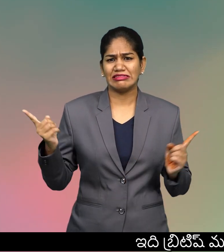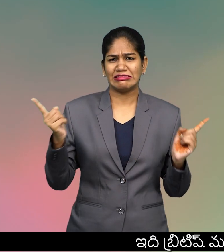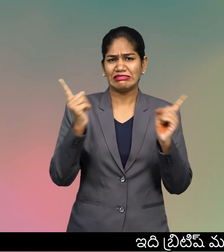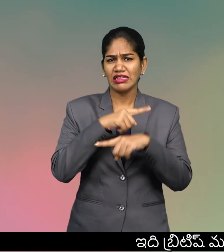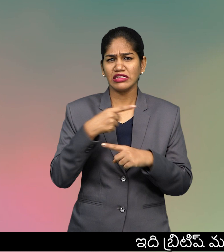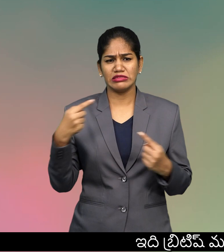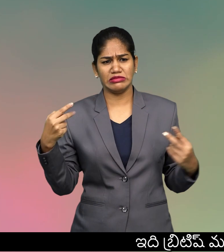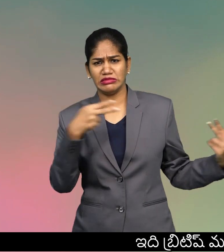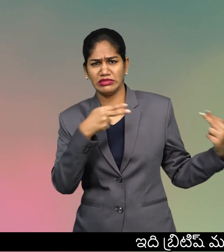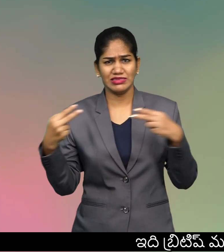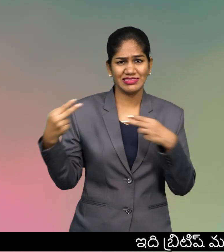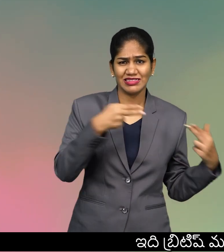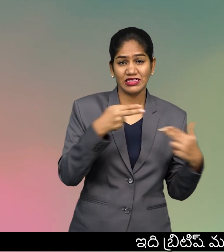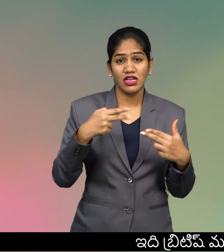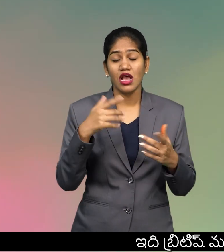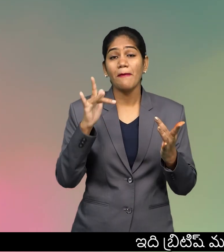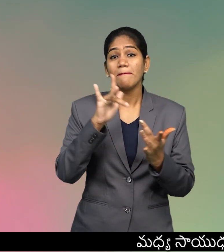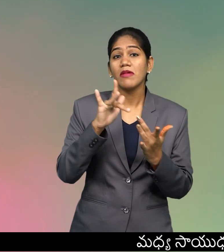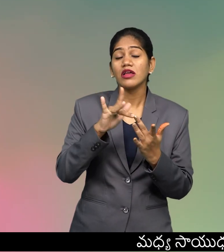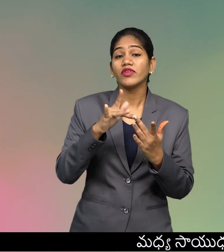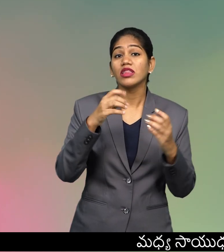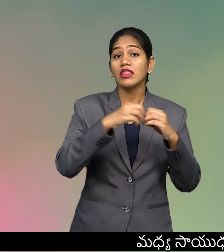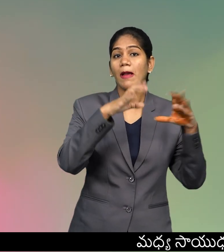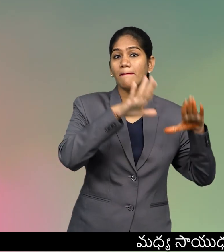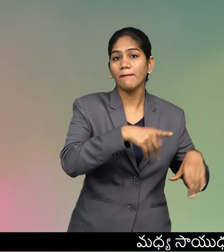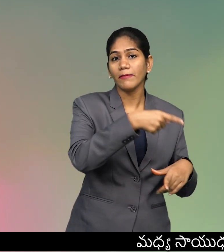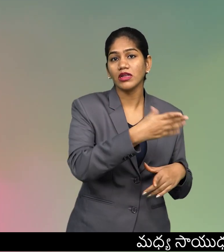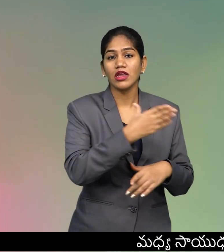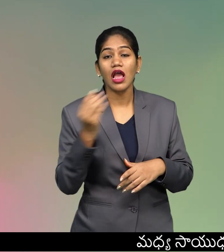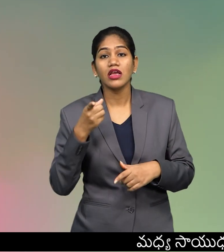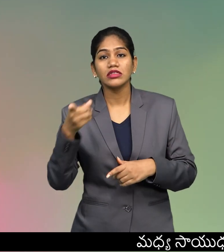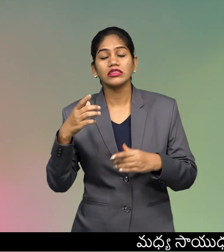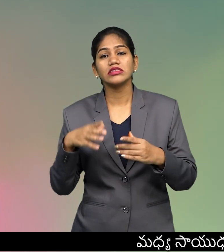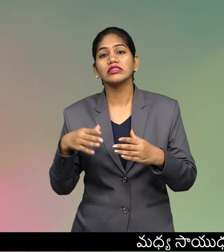ఇది బ్రిటిష్ మరియు అమెరికన్ సైనికుల మధ్య సాయుధ ఘర్షణలకు దారితీసింది.